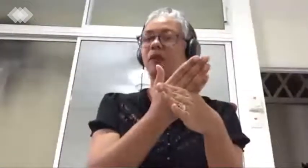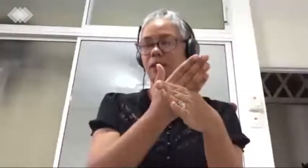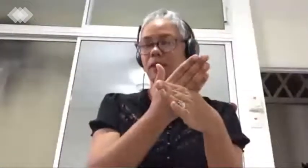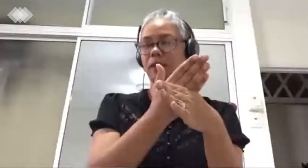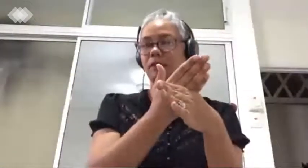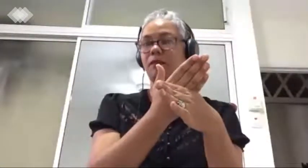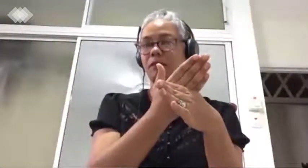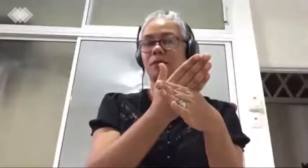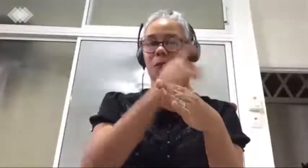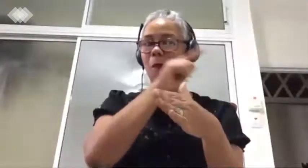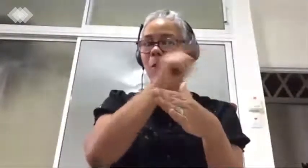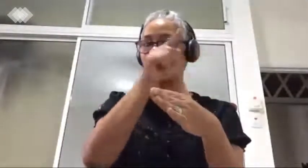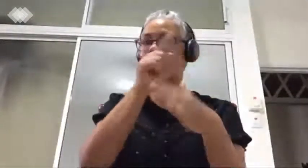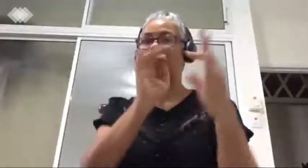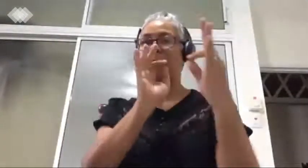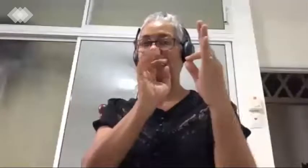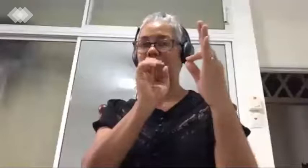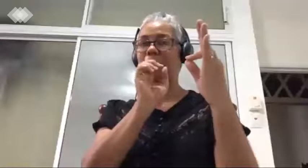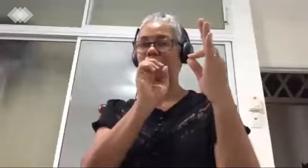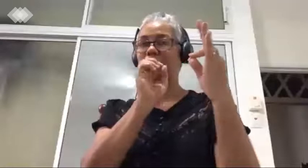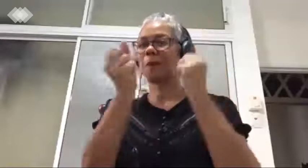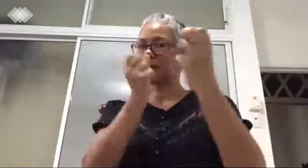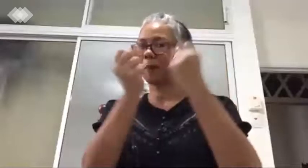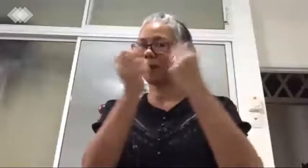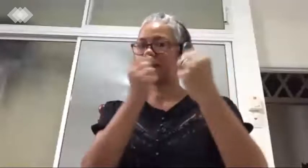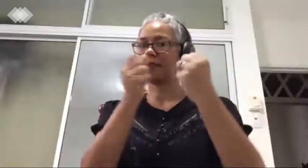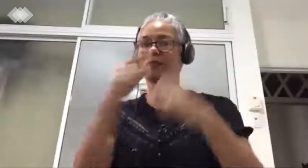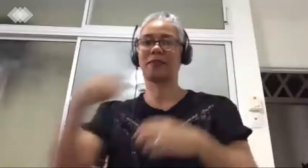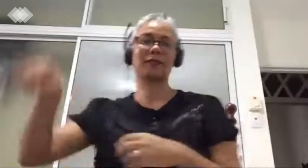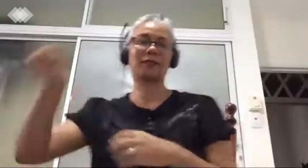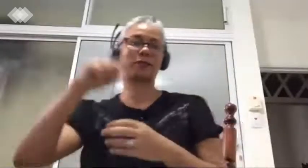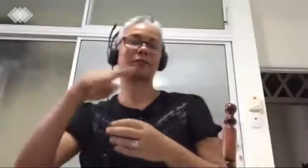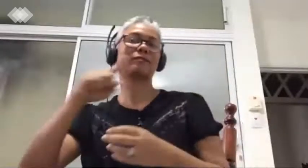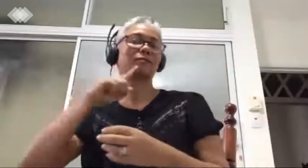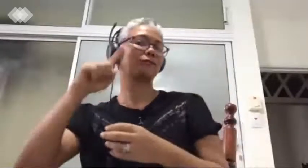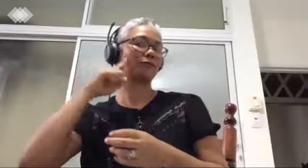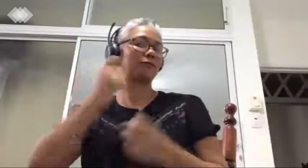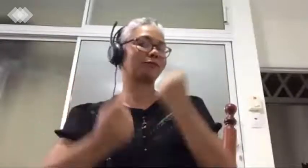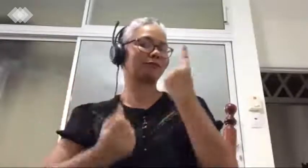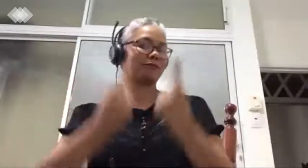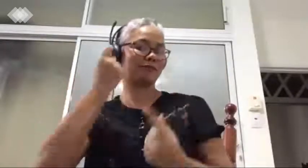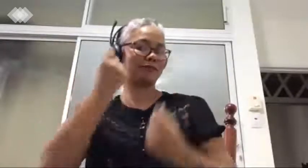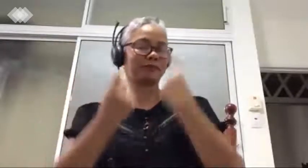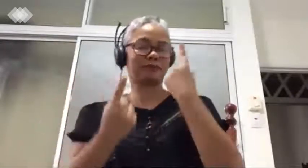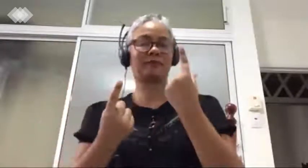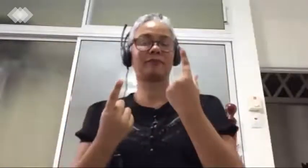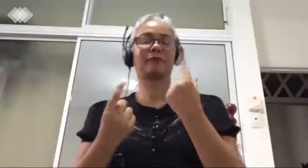señas. Nuestra participación en este momento es para contextualizar un